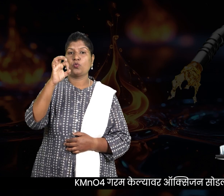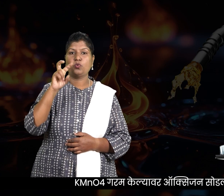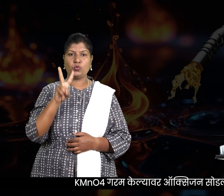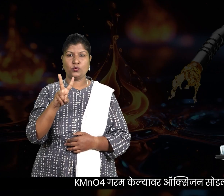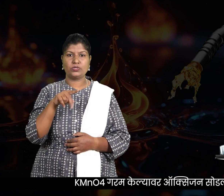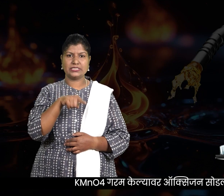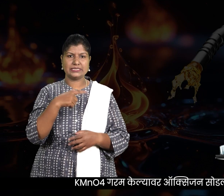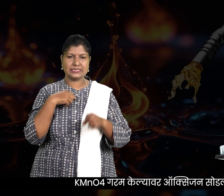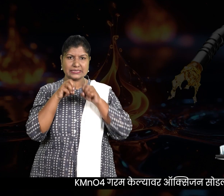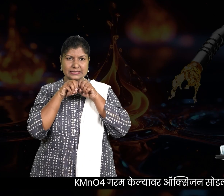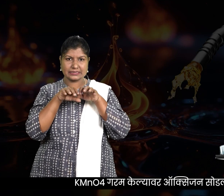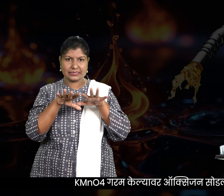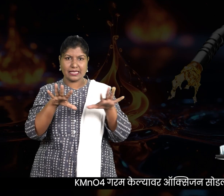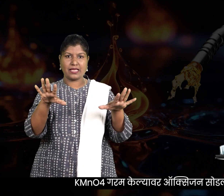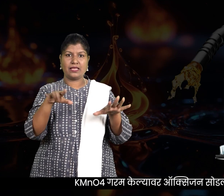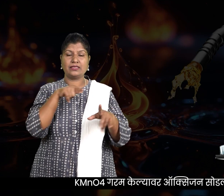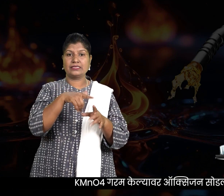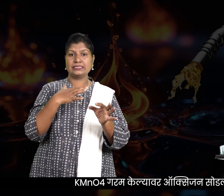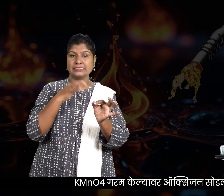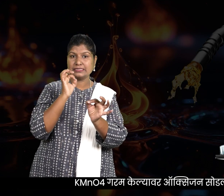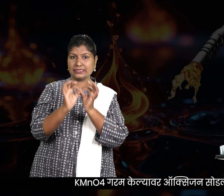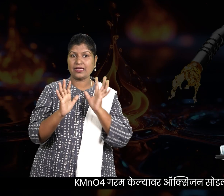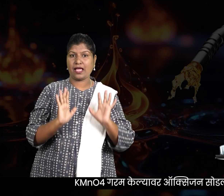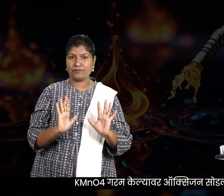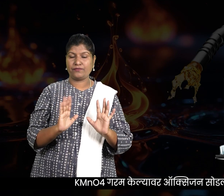KMnO4 गरम केल्यावर ऑक्सिजन सोडला जातो.